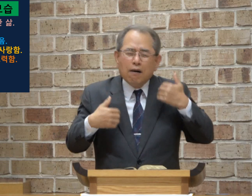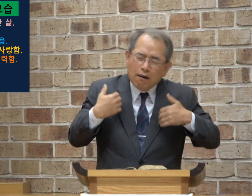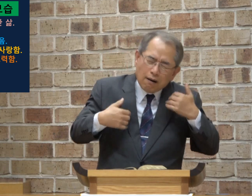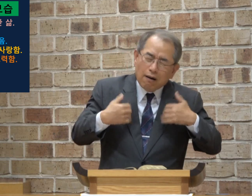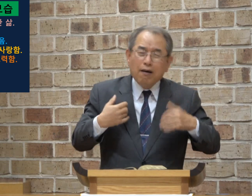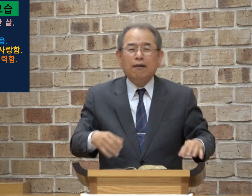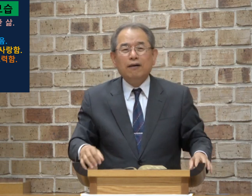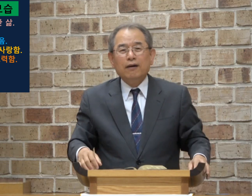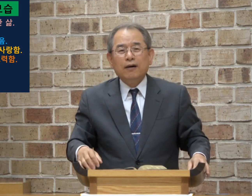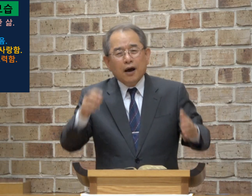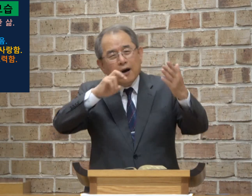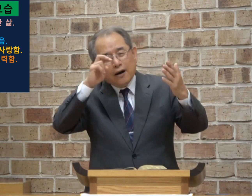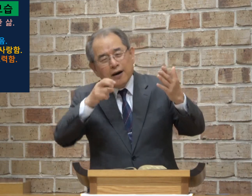예배와 감사가 충만한 사람,